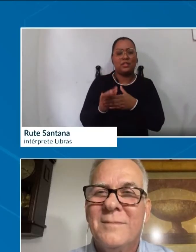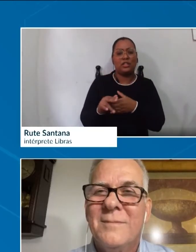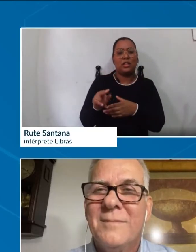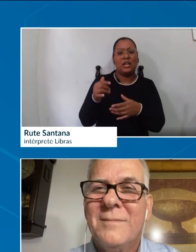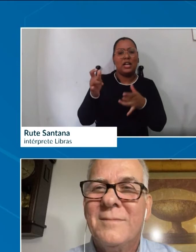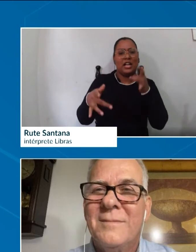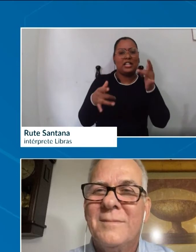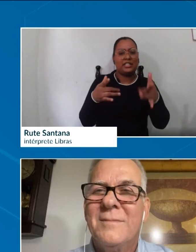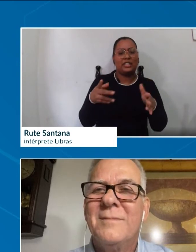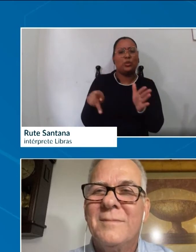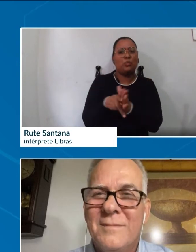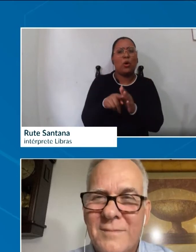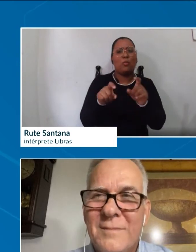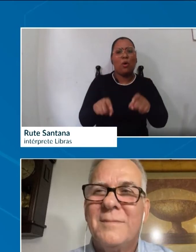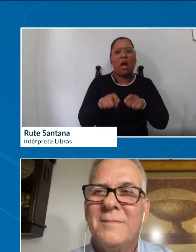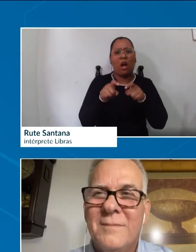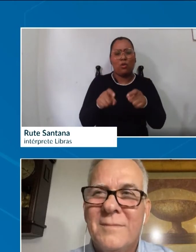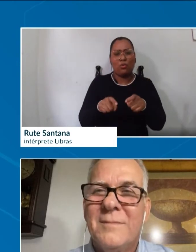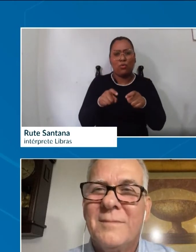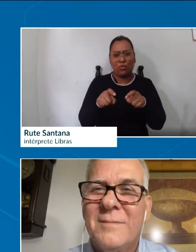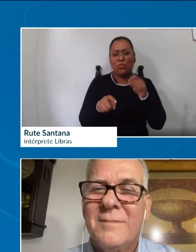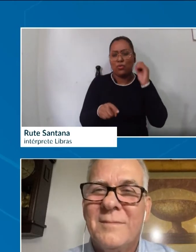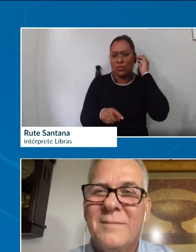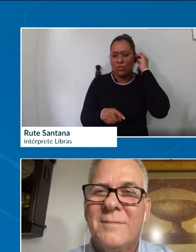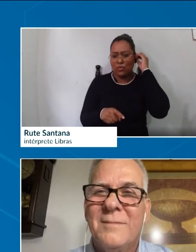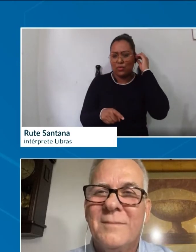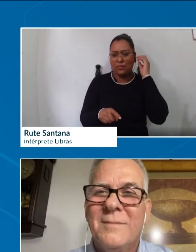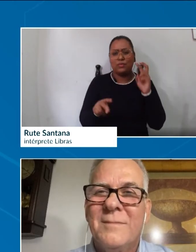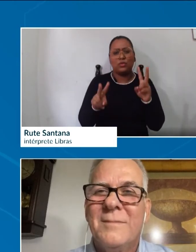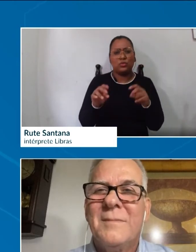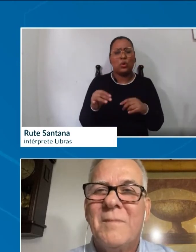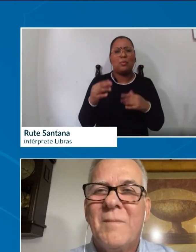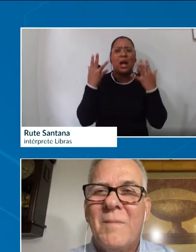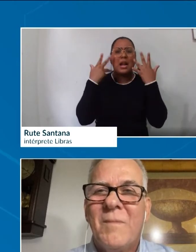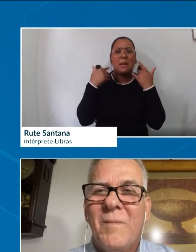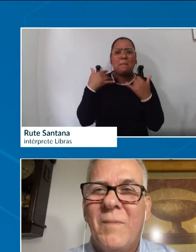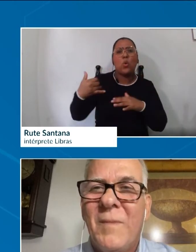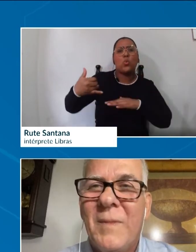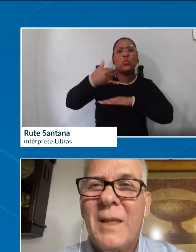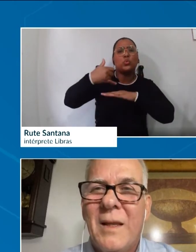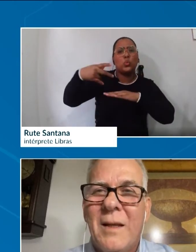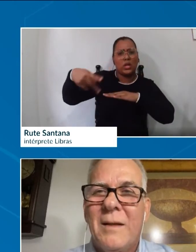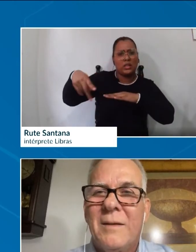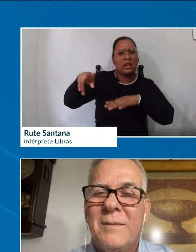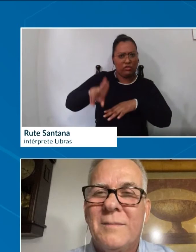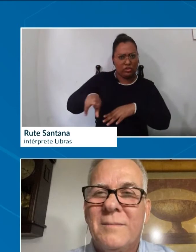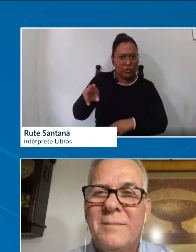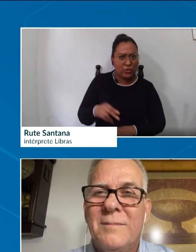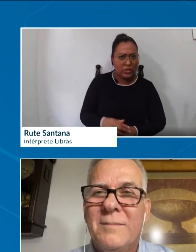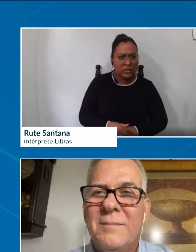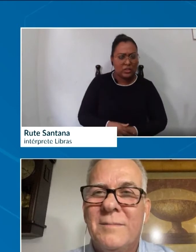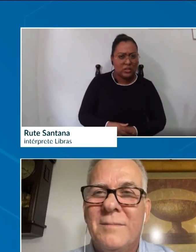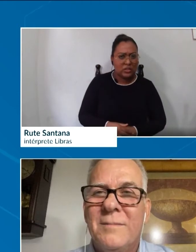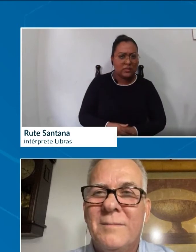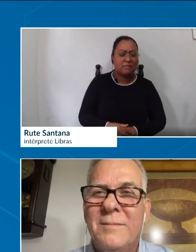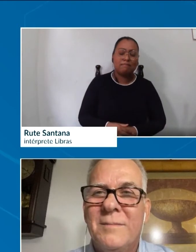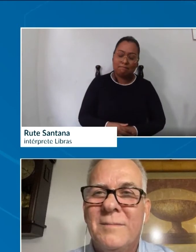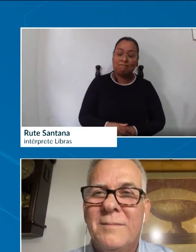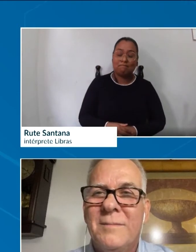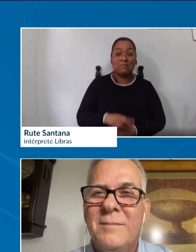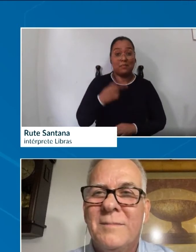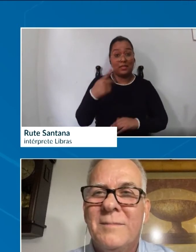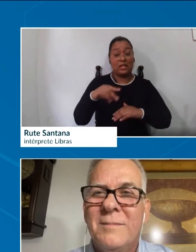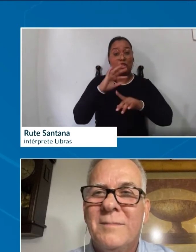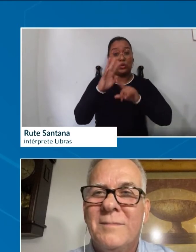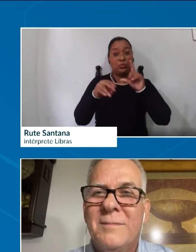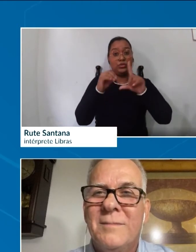até do agronegócio, né? Pensando aí, por exemplo, acho que é gordura animal, que o senhor comentou. A gente vem falando aqui no Mundo FG